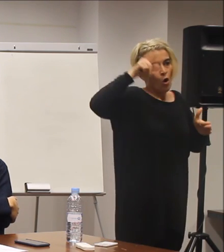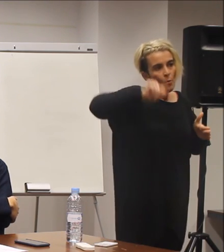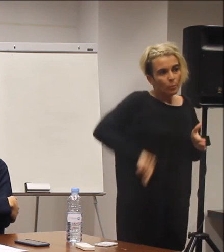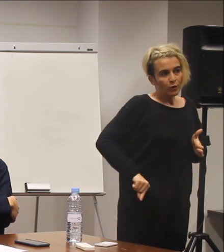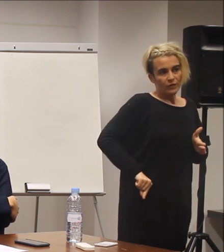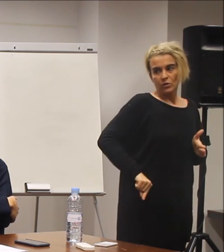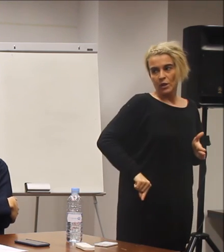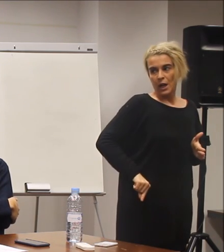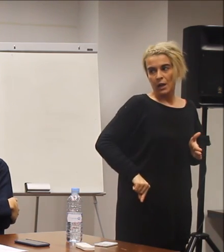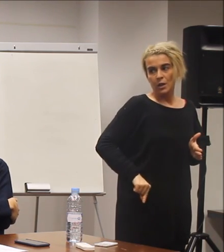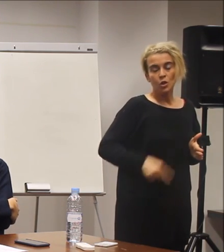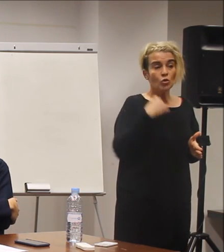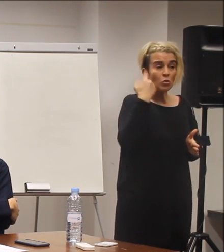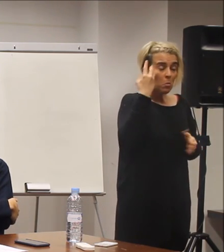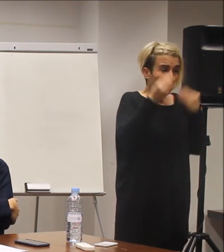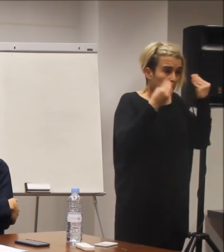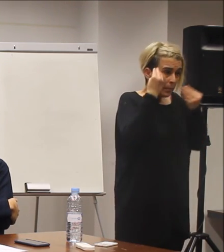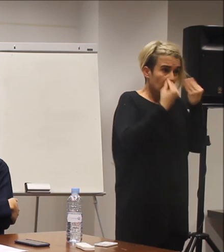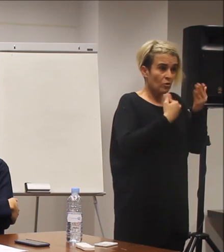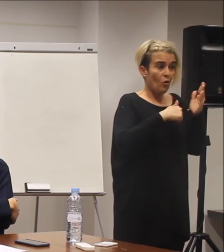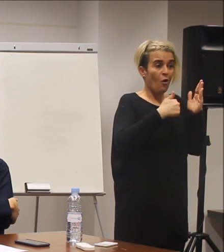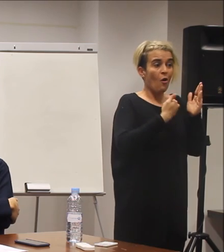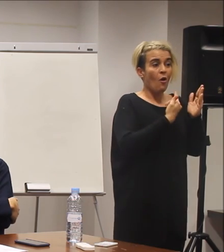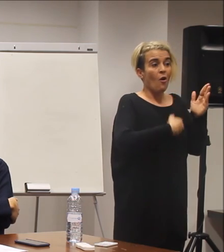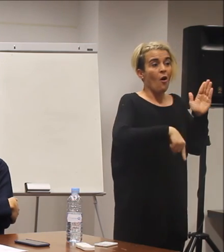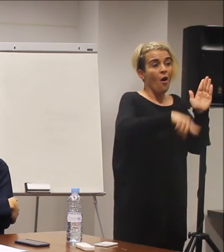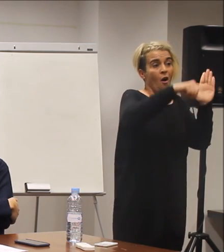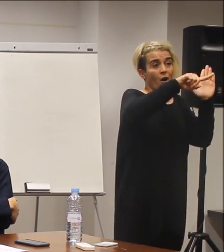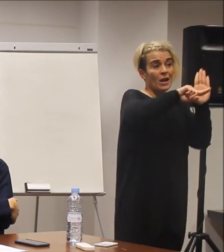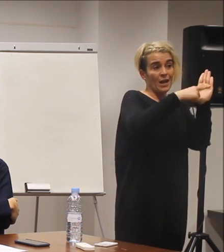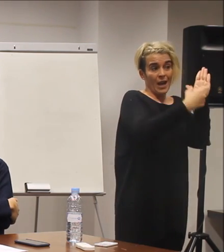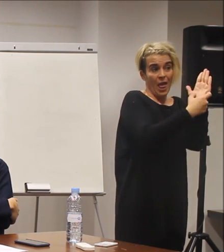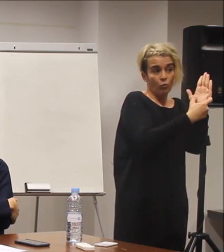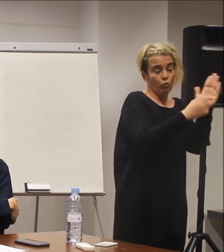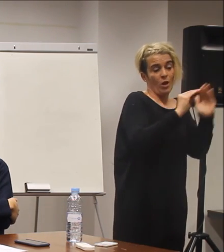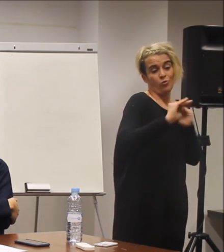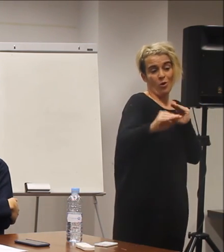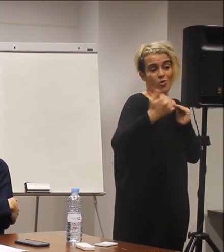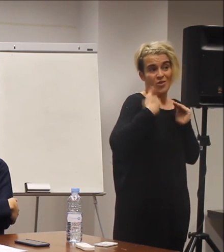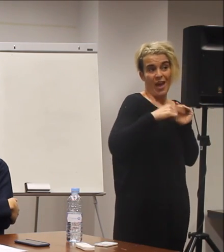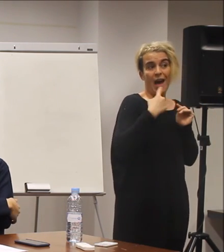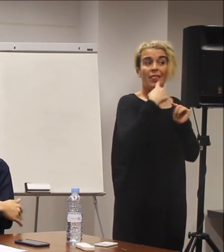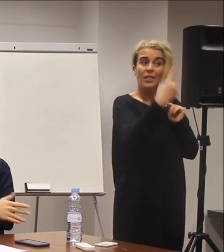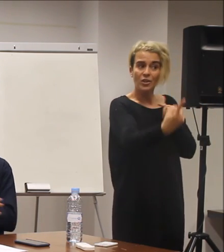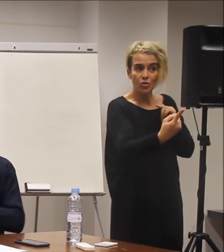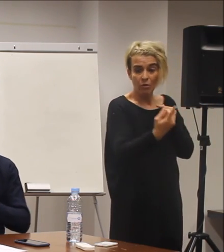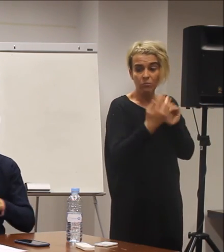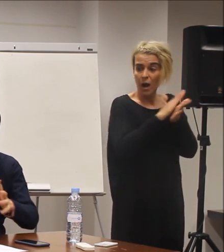suelo está prácticamente todo lo dicho. Entonces, ¿hablamos de los gastos